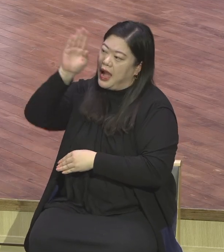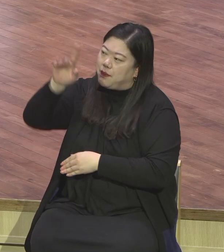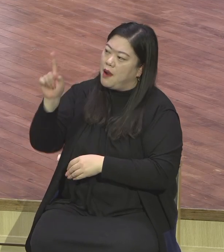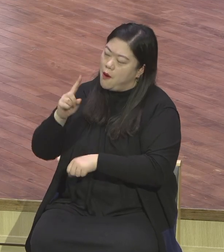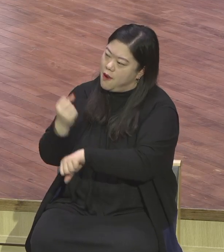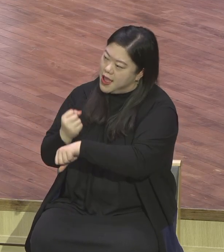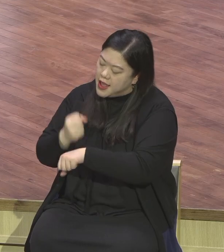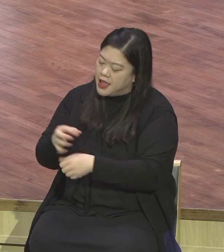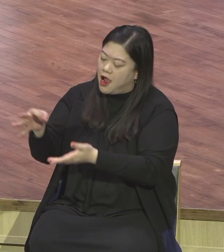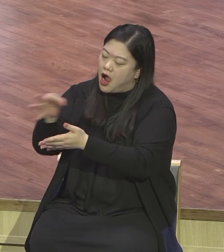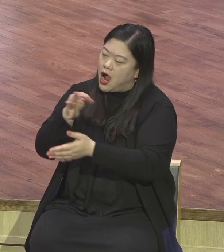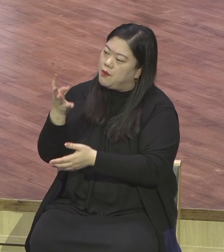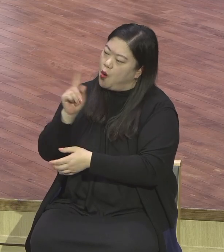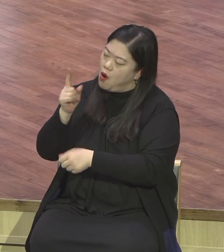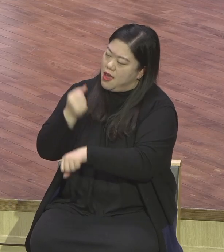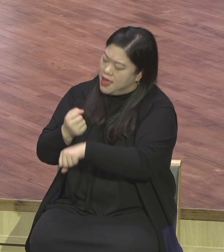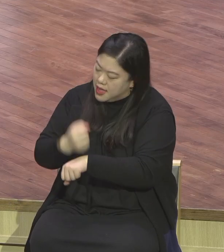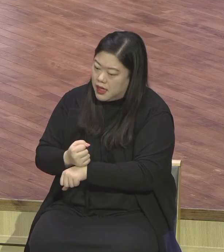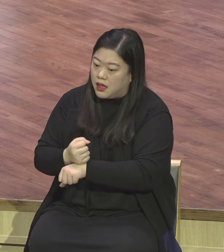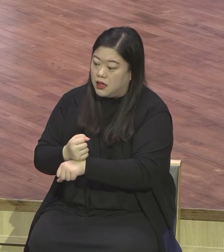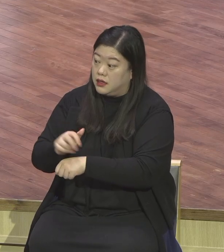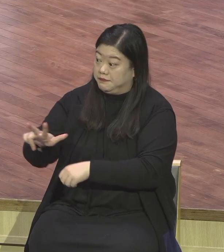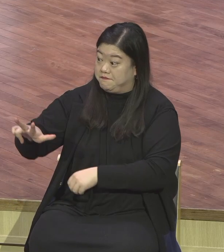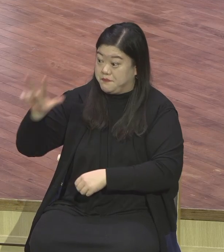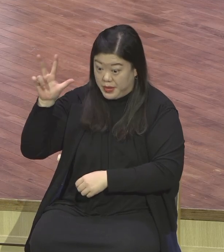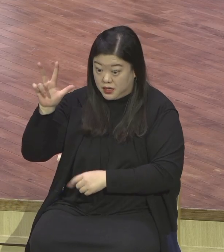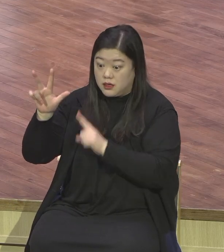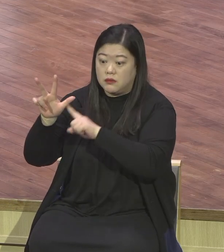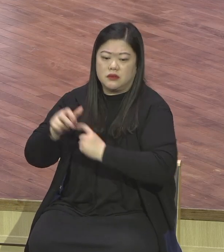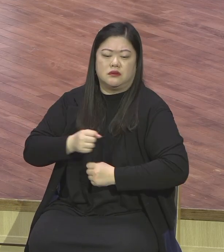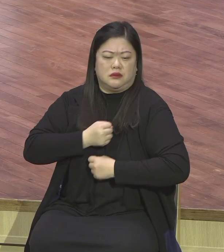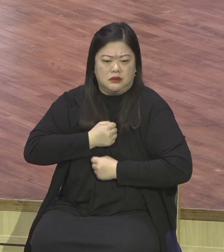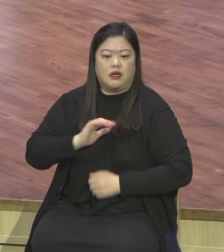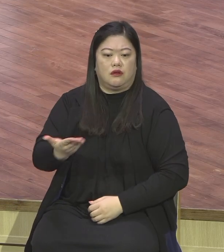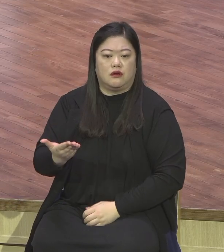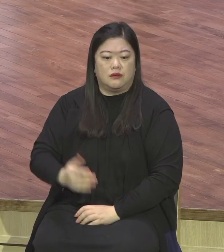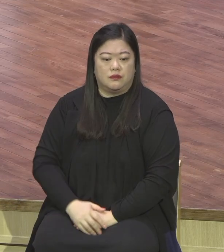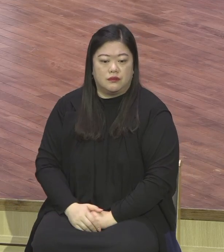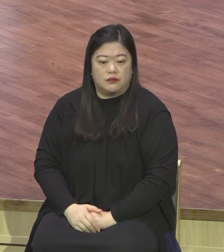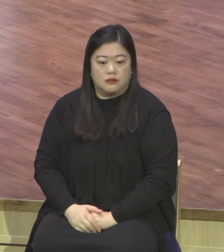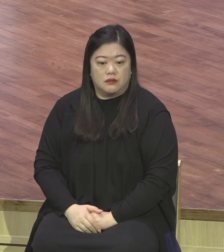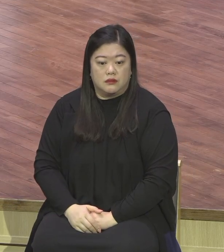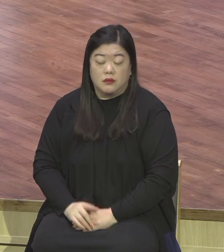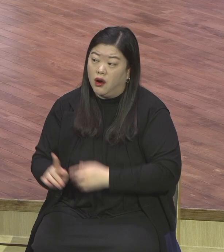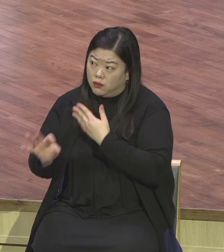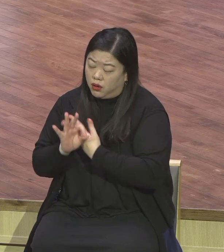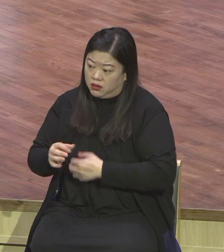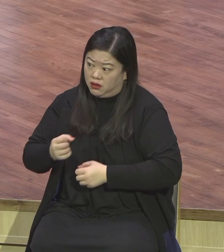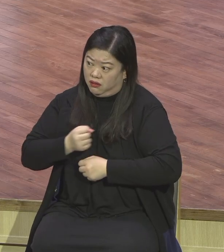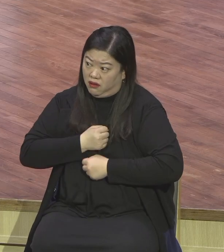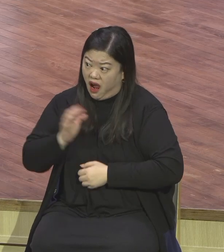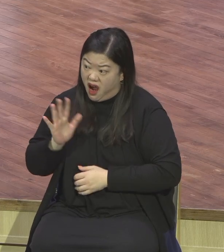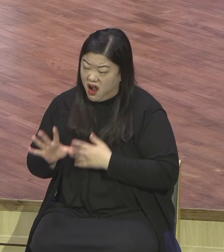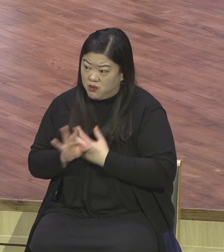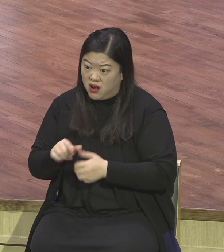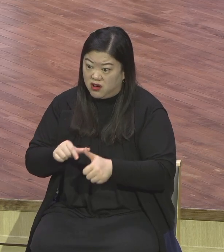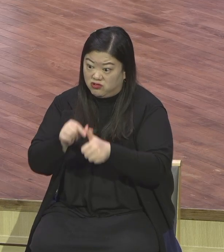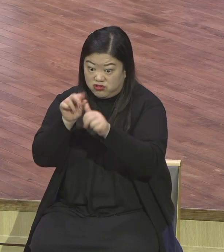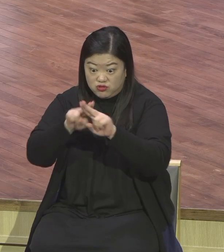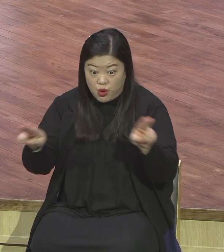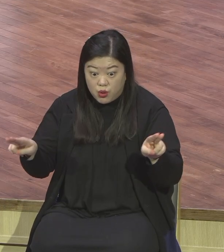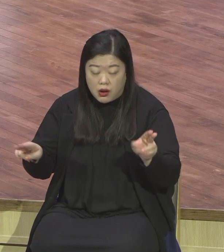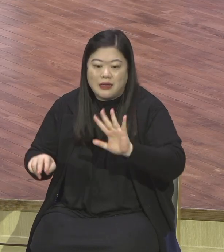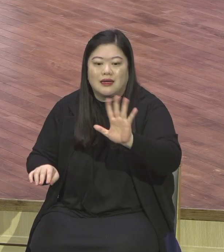것 잊지 말고 실천한 삶을 살아라 구원은 관관없어요 구원반 여러분이 하나님 축복 주시기 위해서 미션을